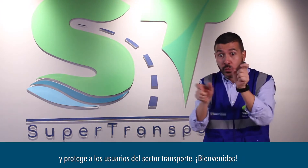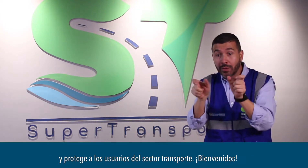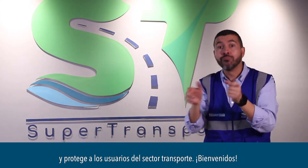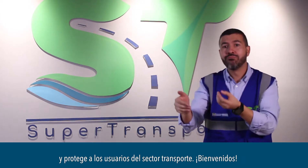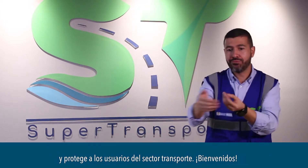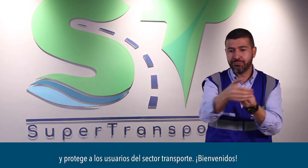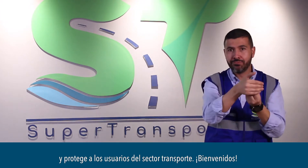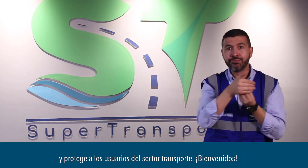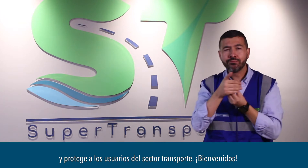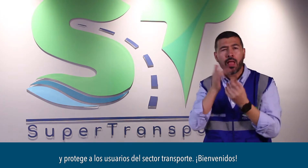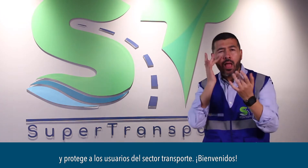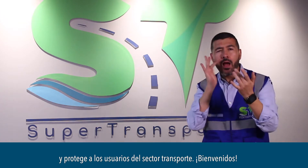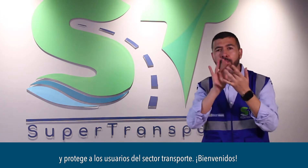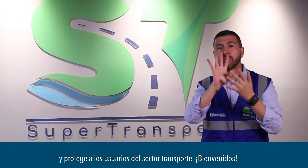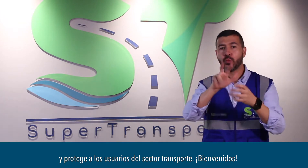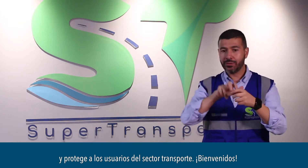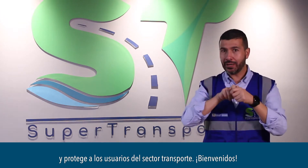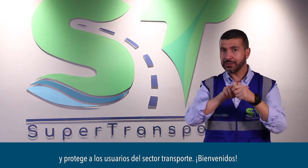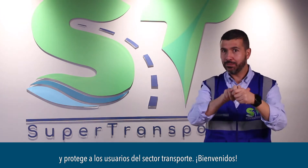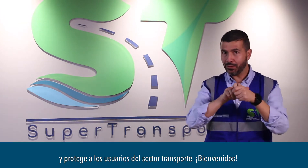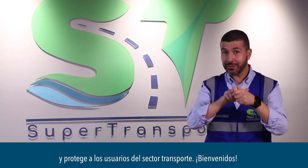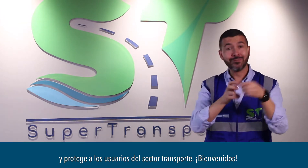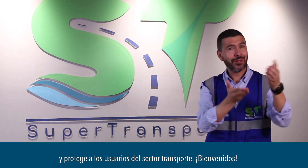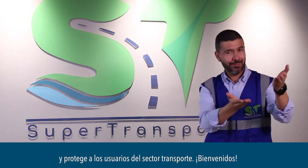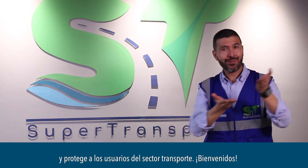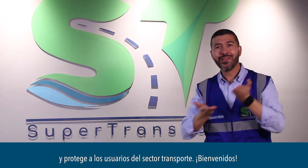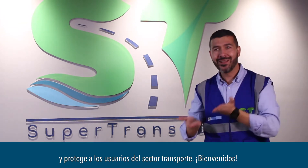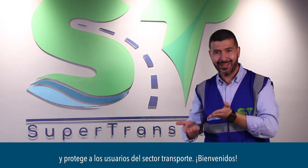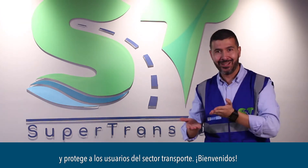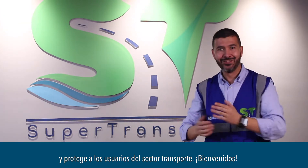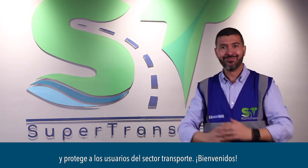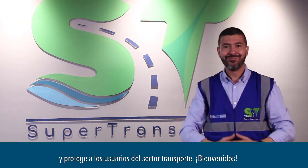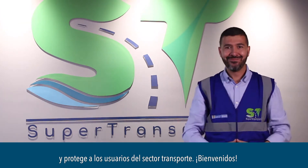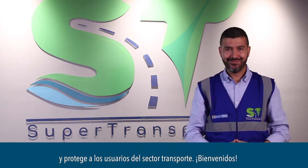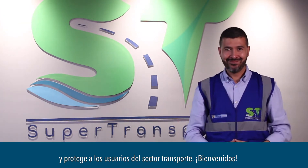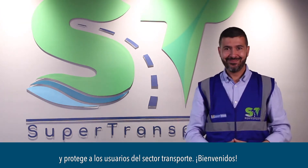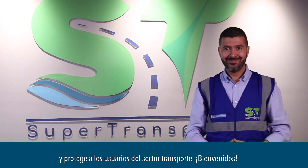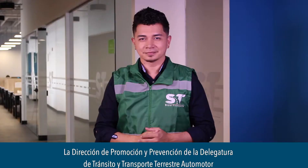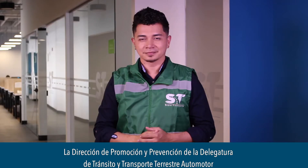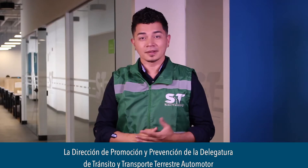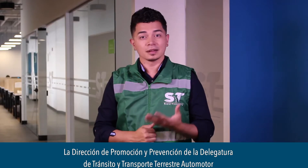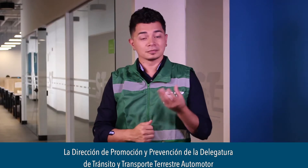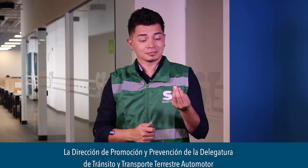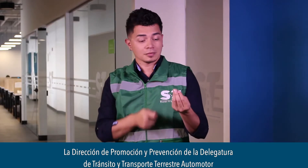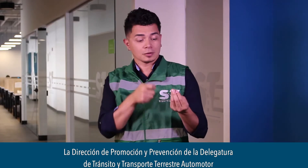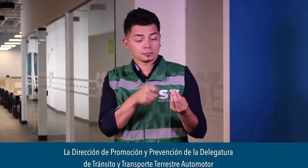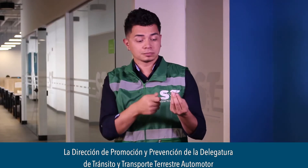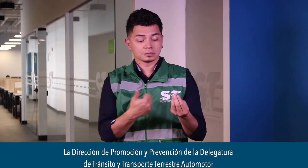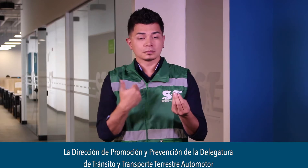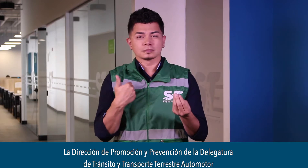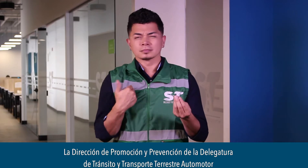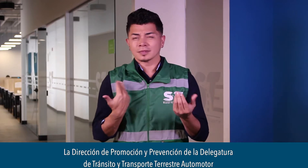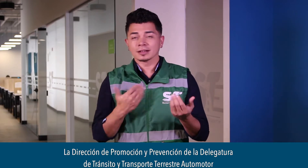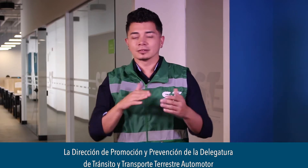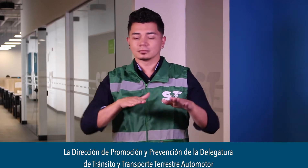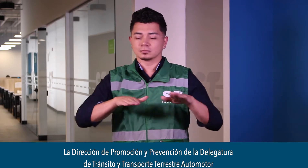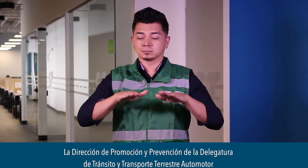usuarios del sector transporte. Bienvenidos. La Dirección de Promoción y Prevención de la